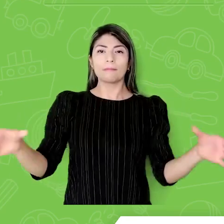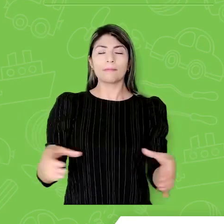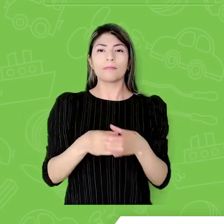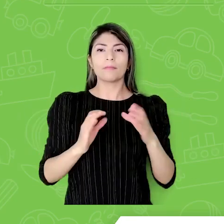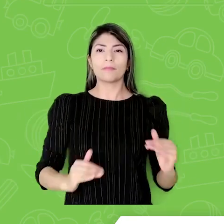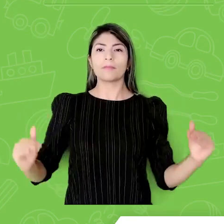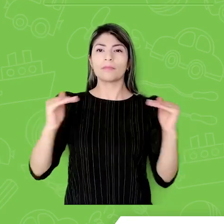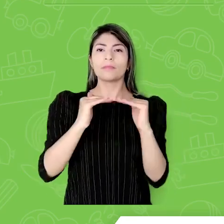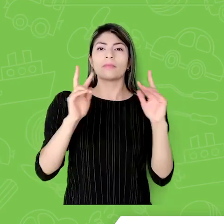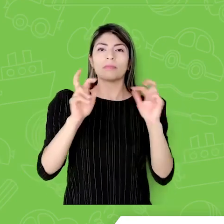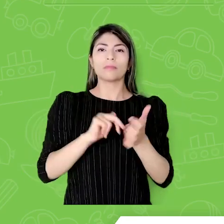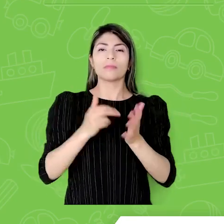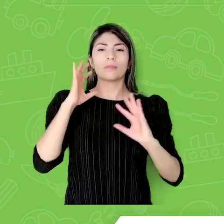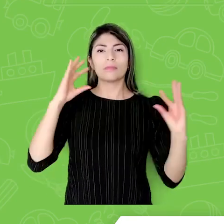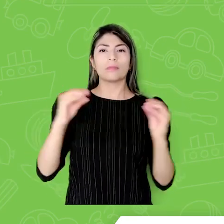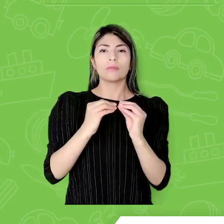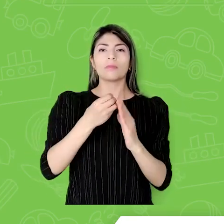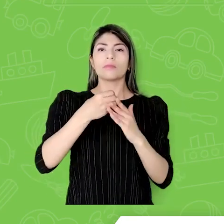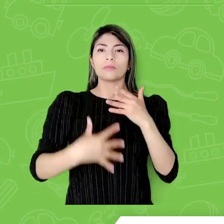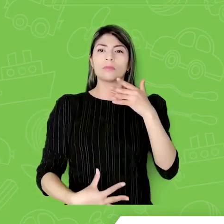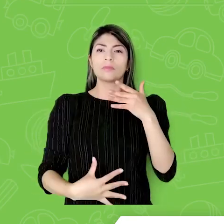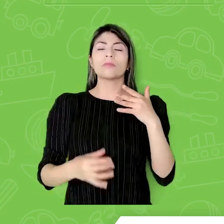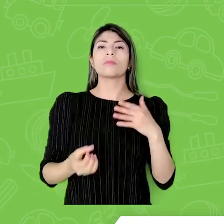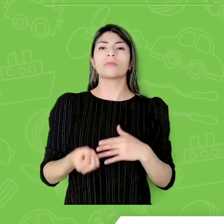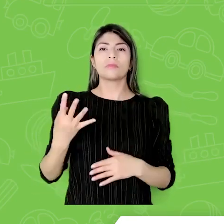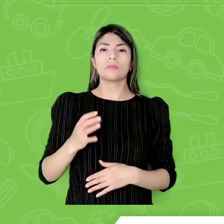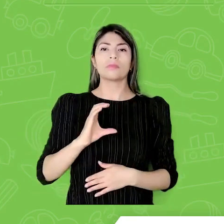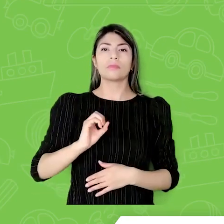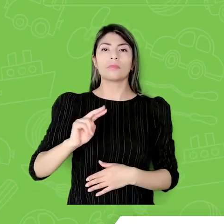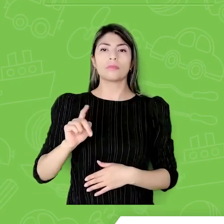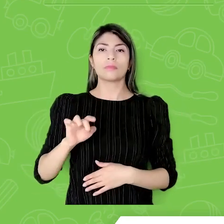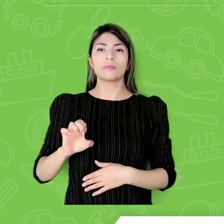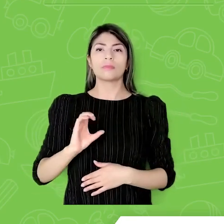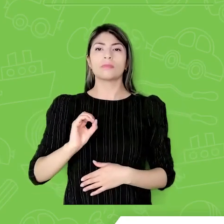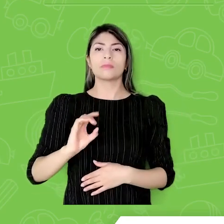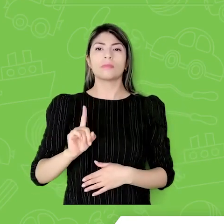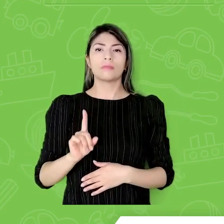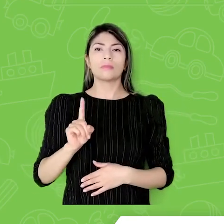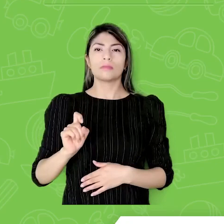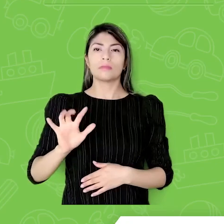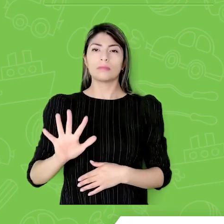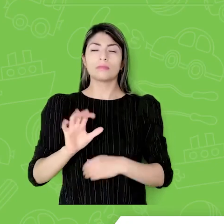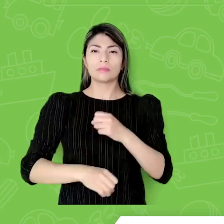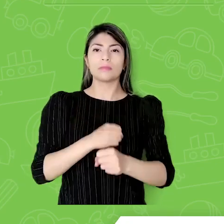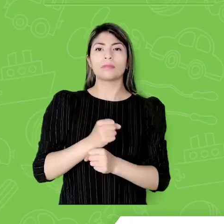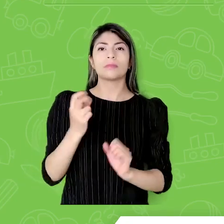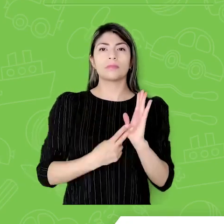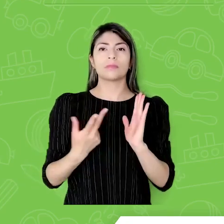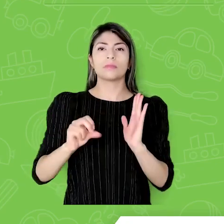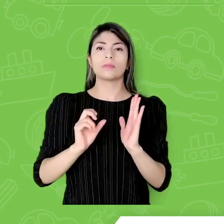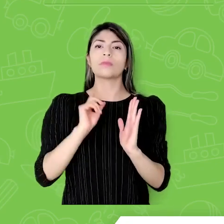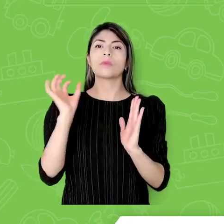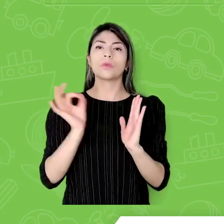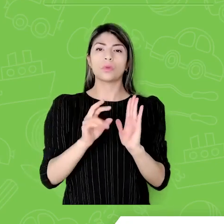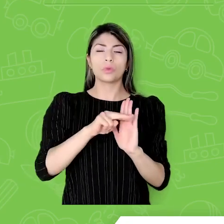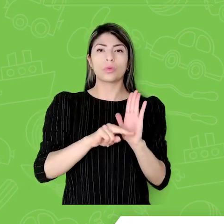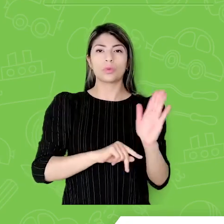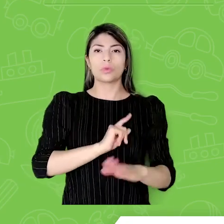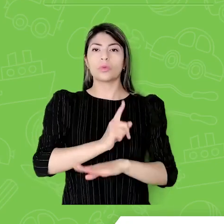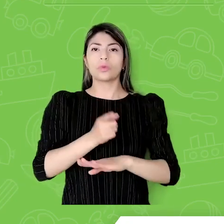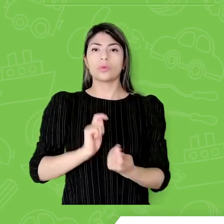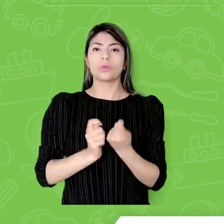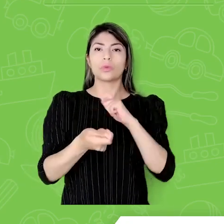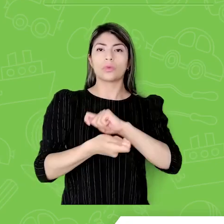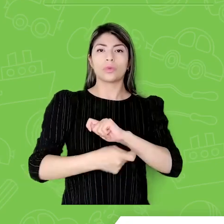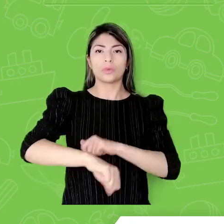empleo equivalente, del que trata el acuerdo número CNSC 0165 de 2020 o la norma